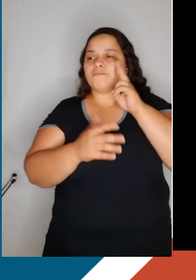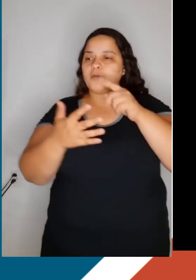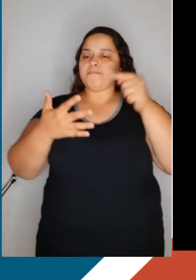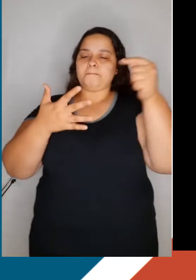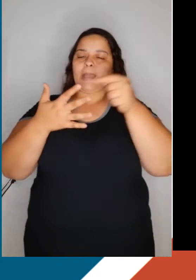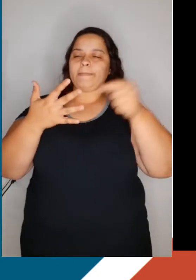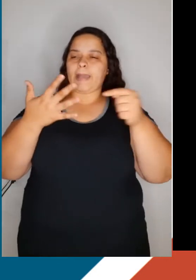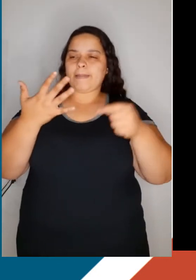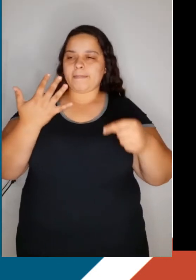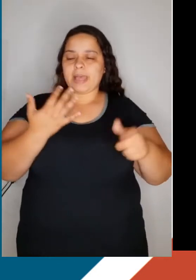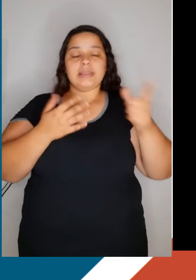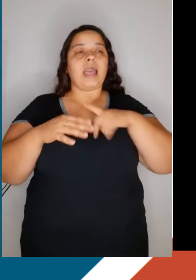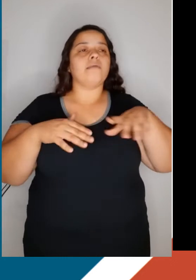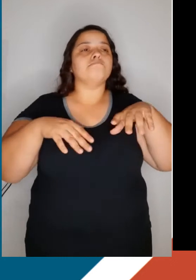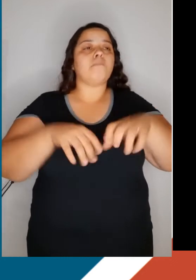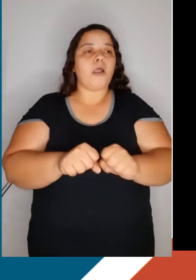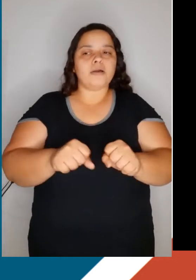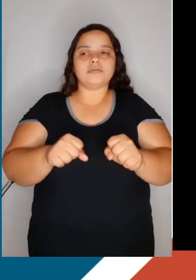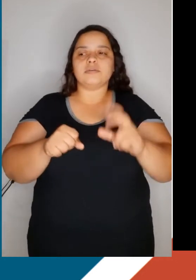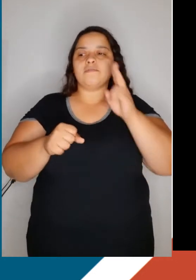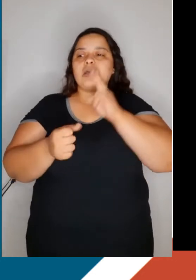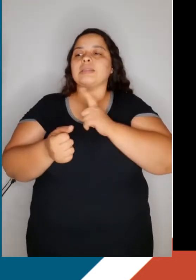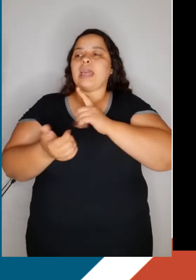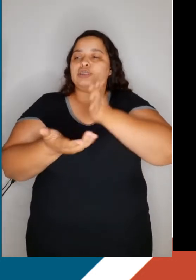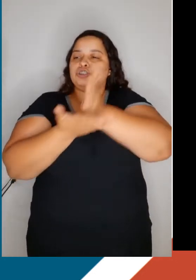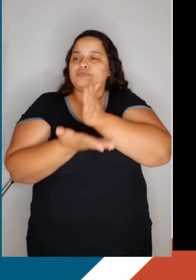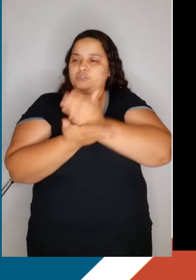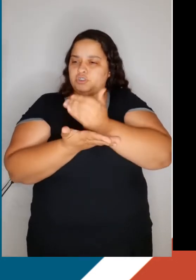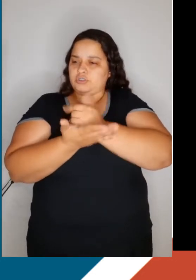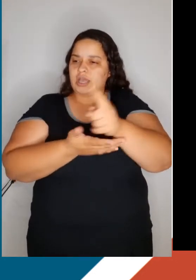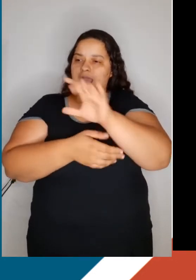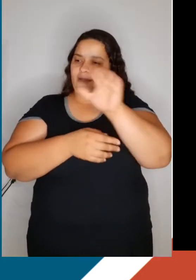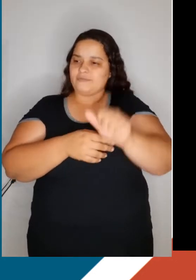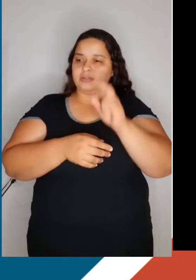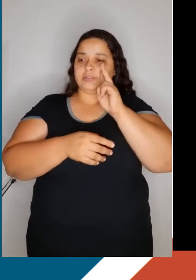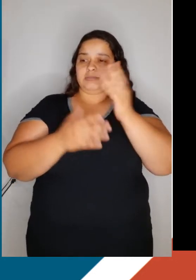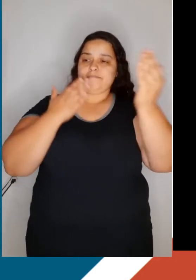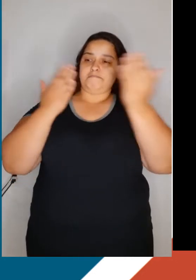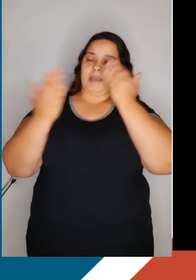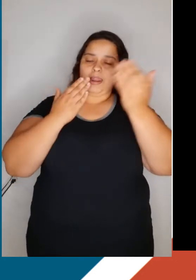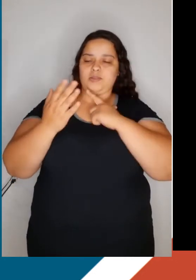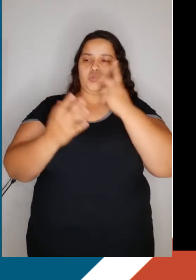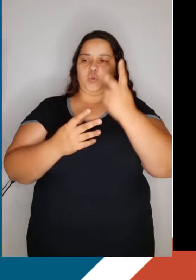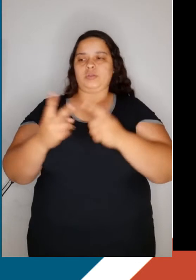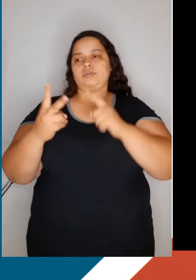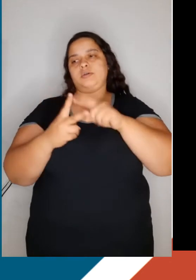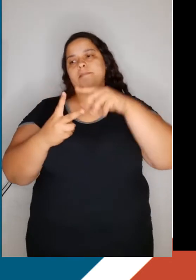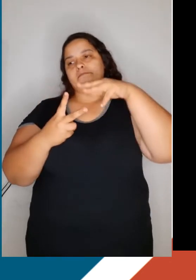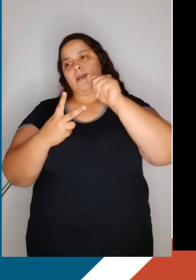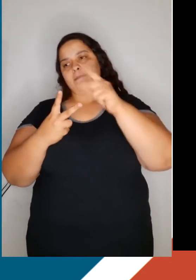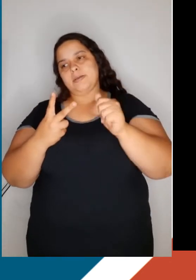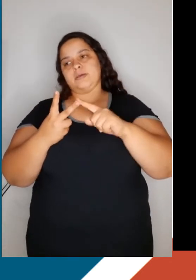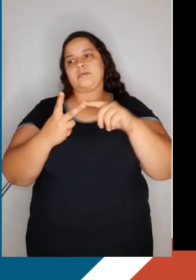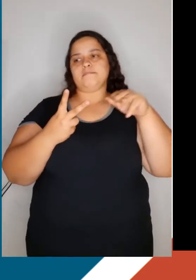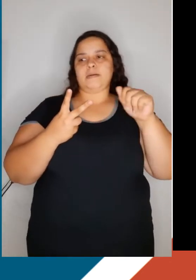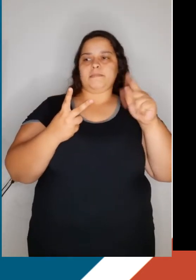de territórios no continente africano, a gente teve então a partilha da África. Se a gente comparar esses dois mapas, a gente pode ver que na